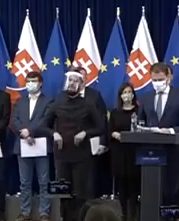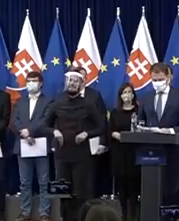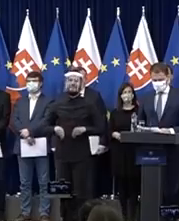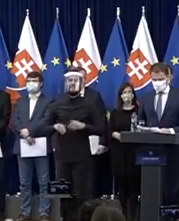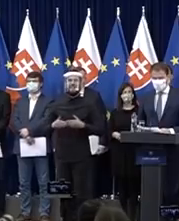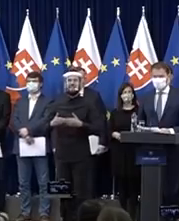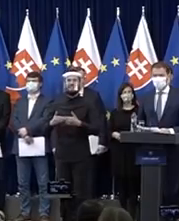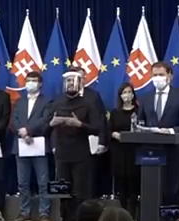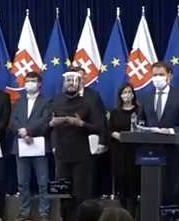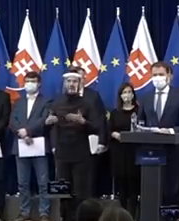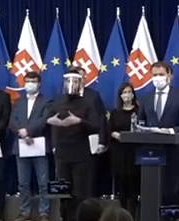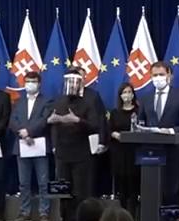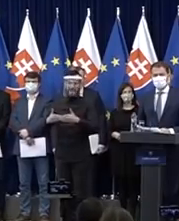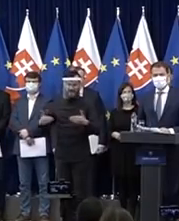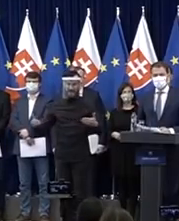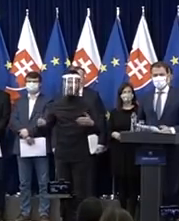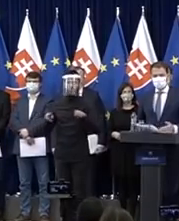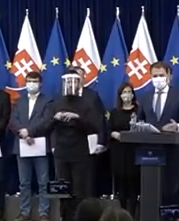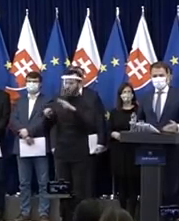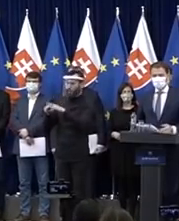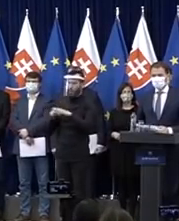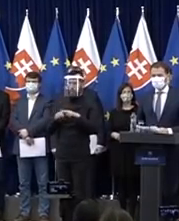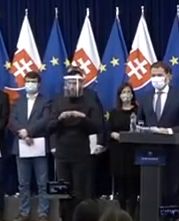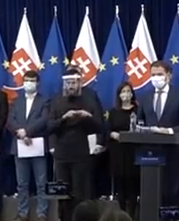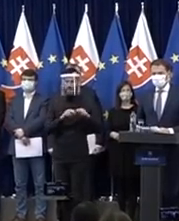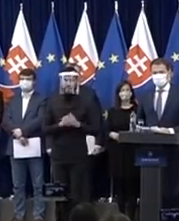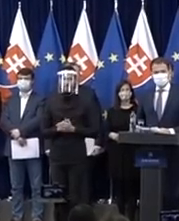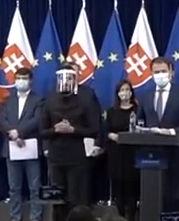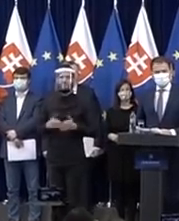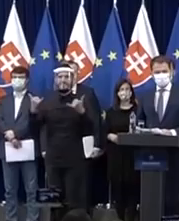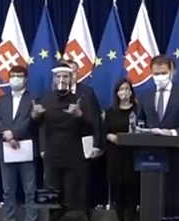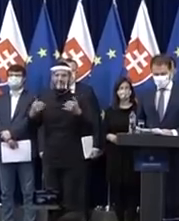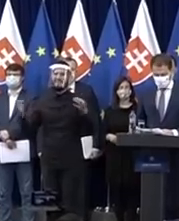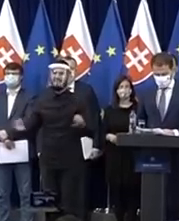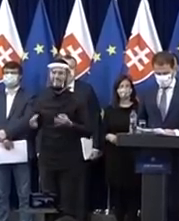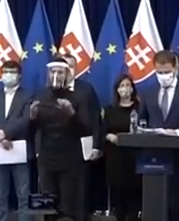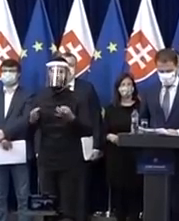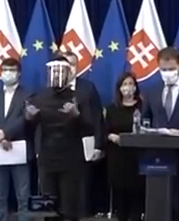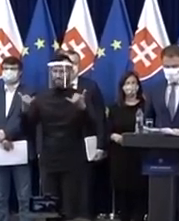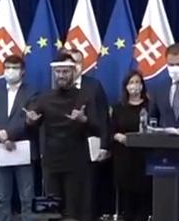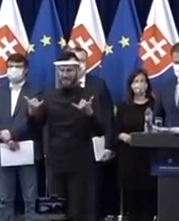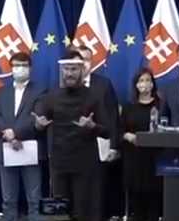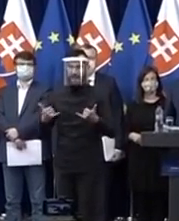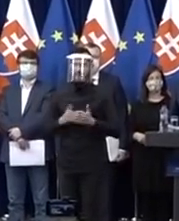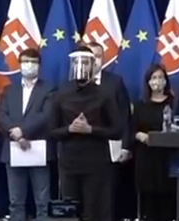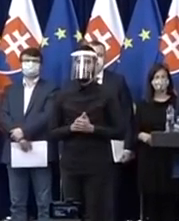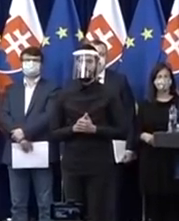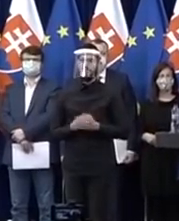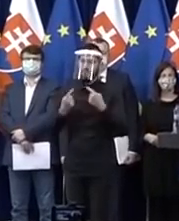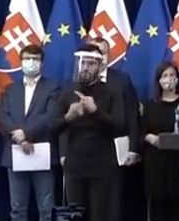členov vlády na tejto tlačovej konferencii. Dovolte, aby som v tejto slavnostnej chvíli mohol povedať, že